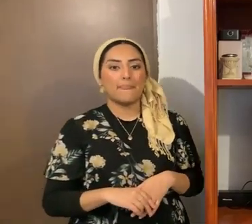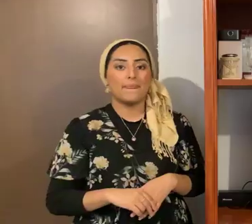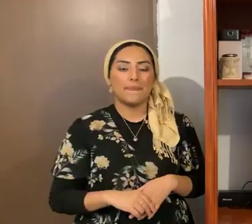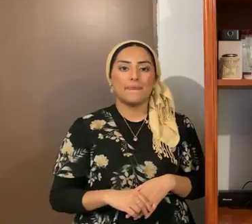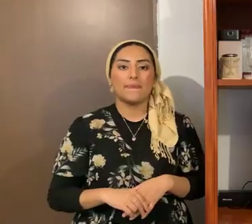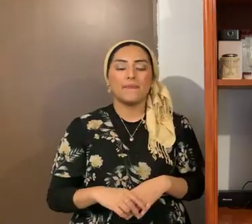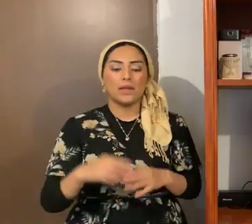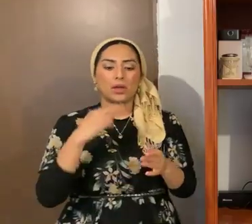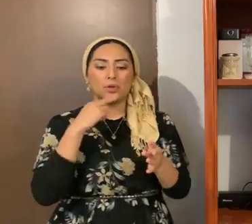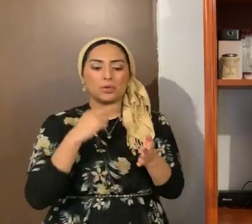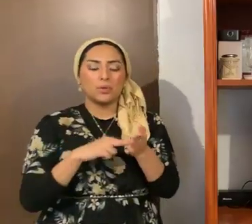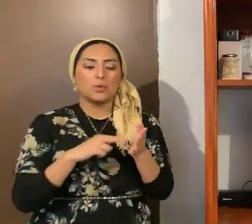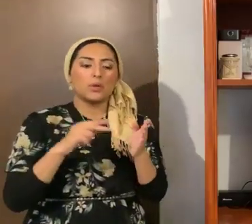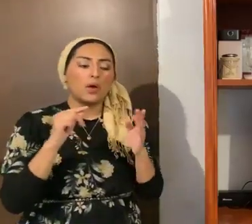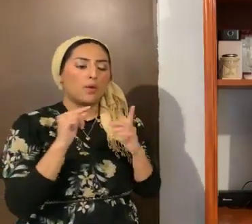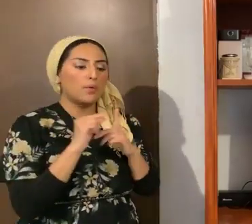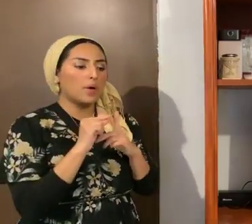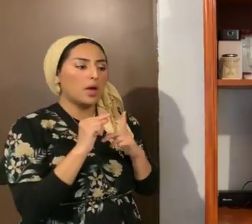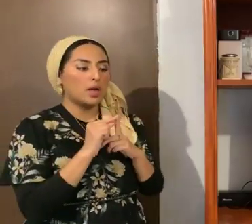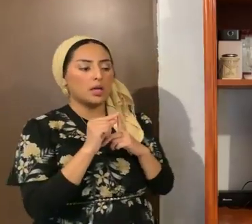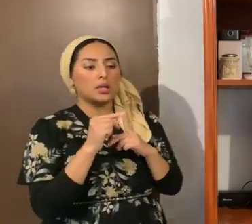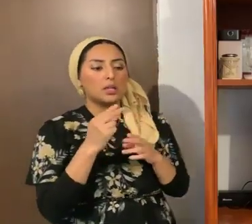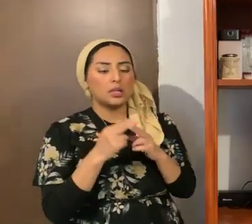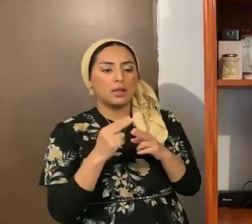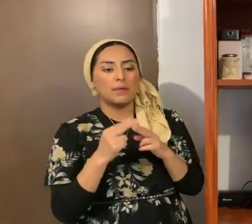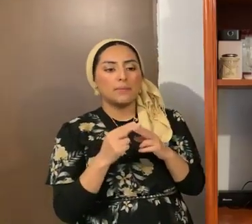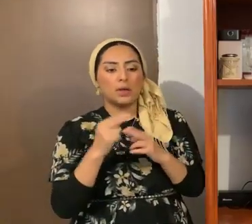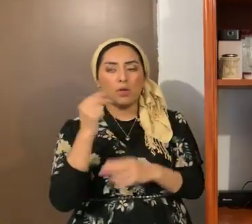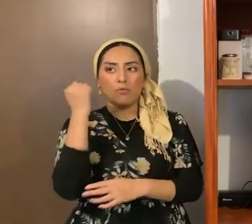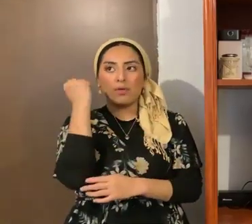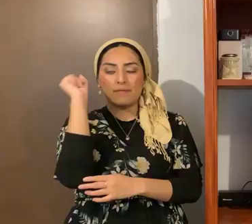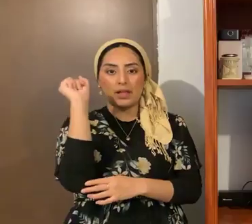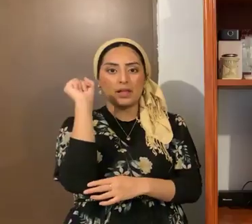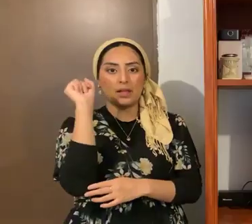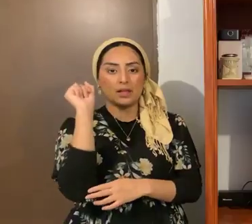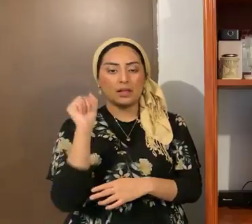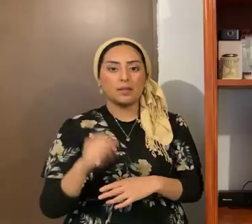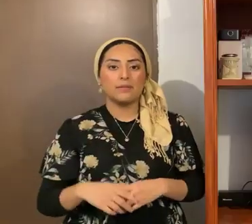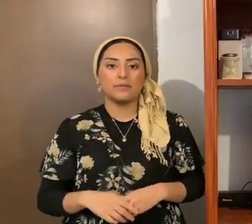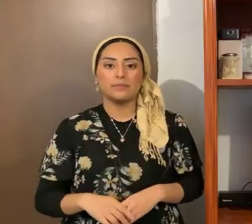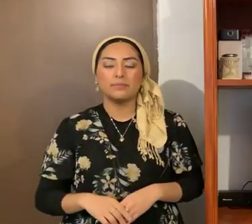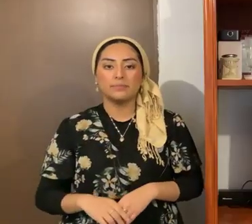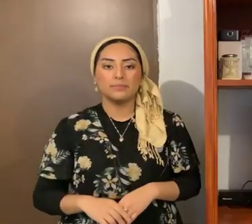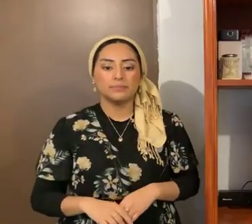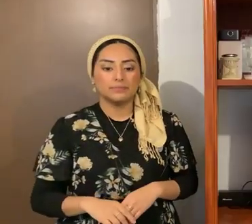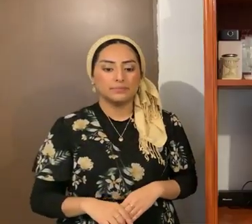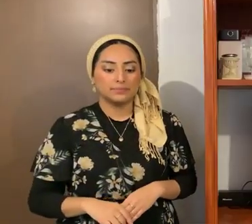vamos a anotar una palabra, rebelión. Vamos a anotar esta palabra, rebelión.